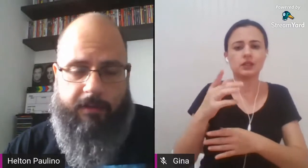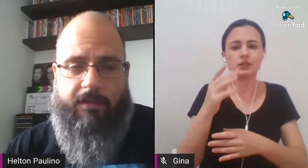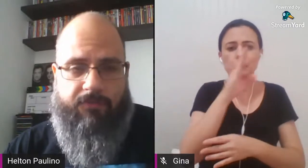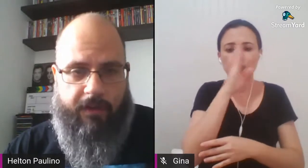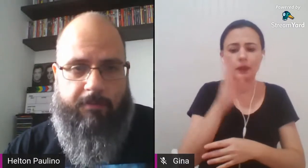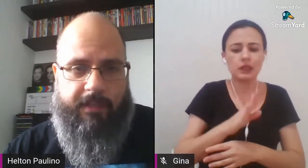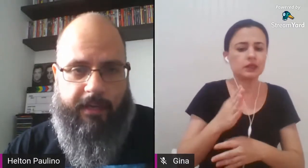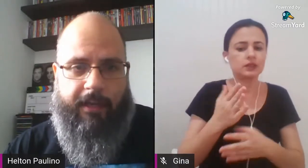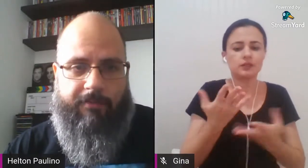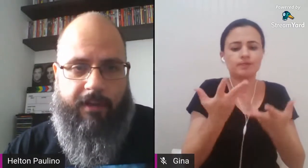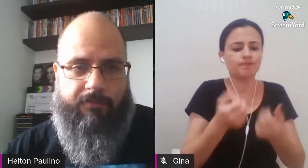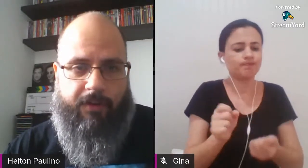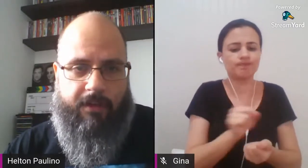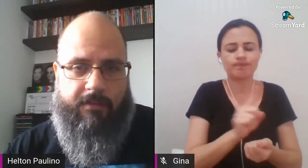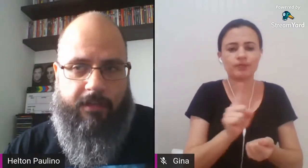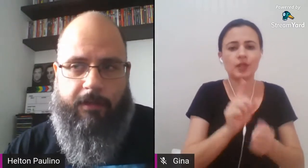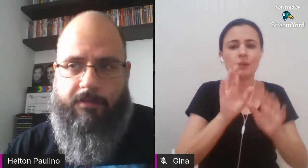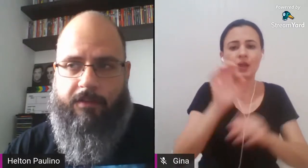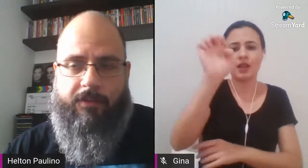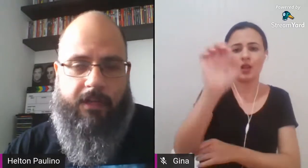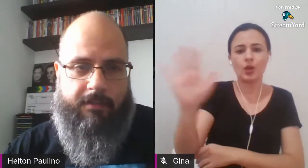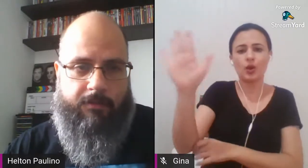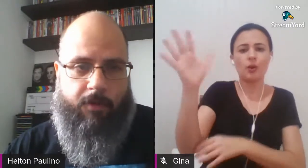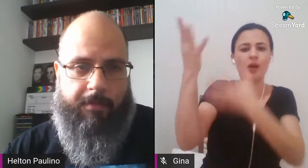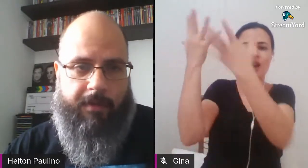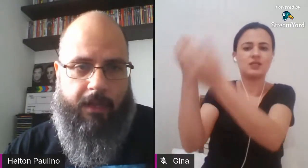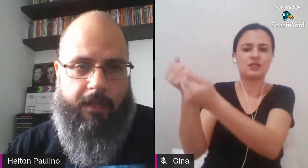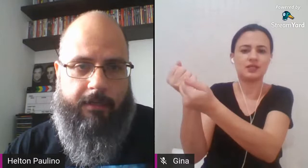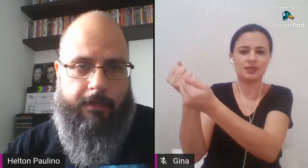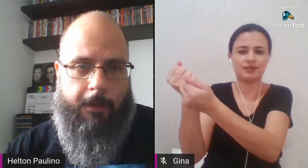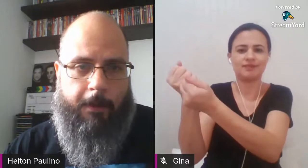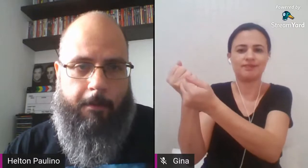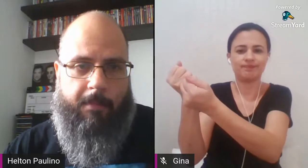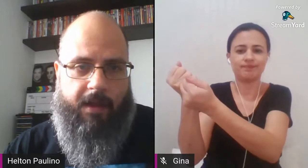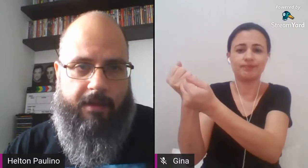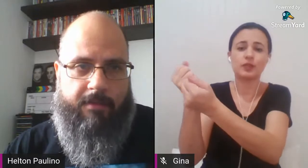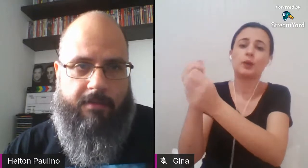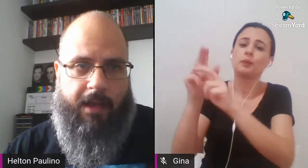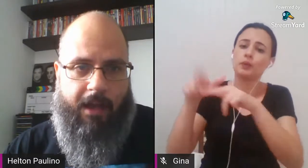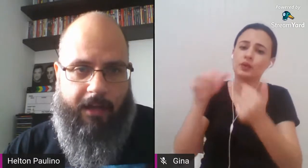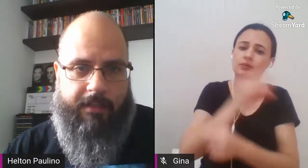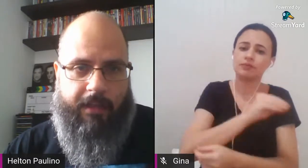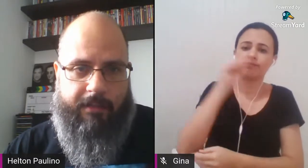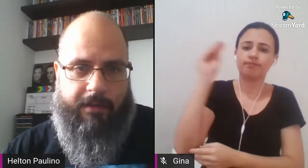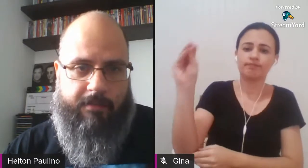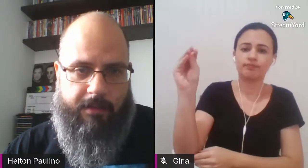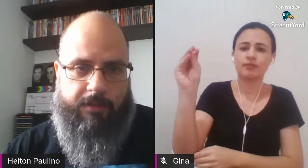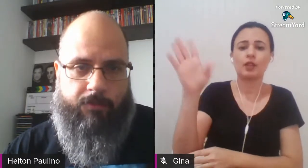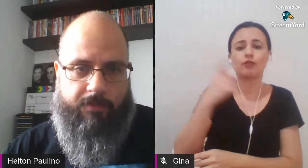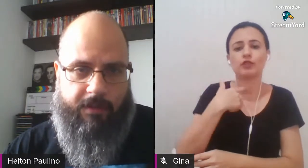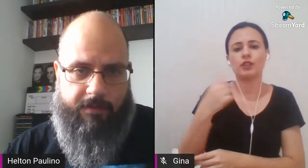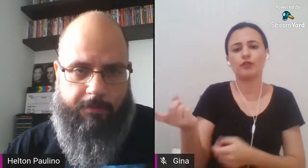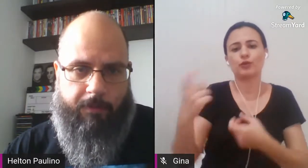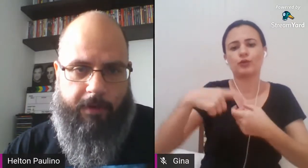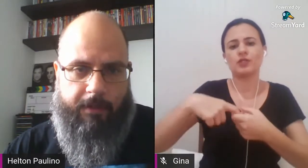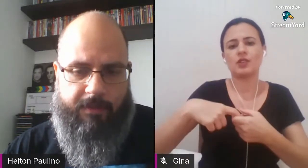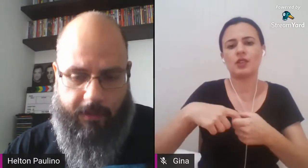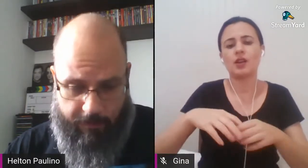é, infelizmente, aquela velha frase, né? Santo de casa não obra milagre, mas a arte, ela transcende